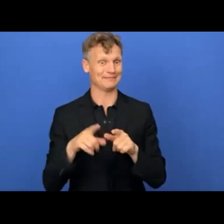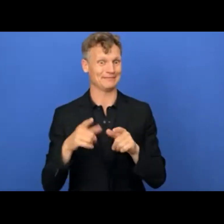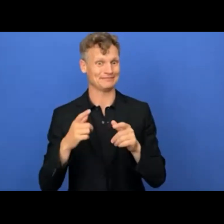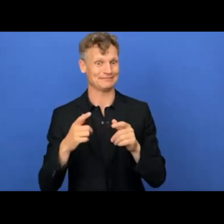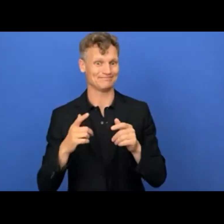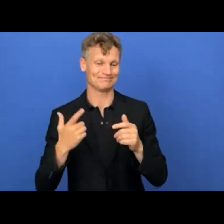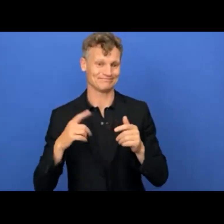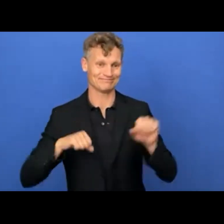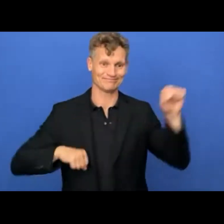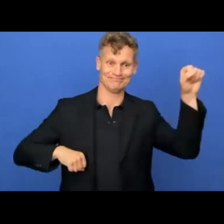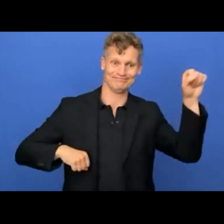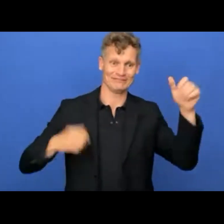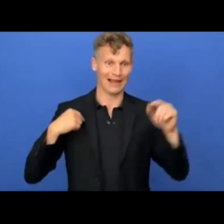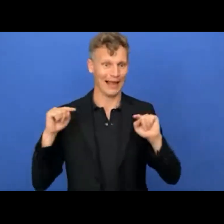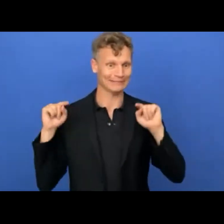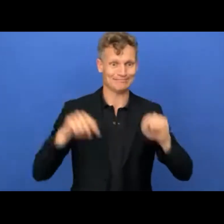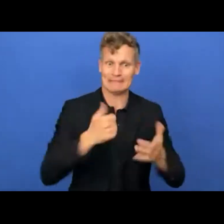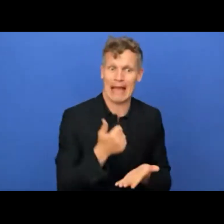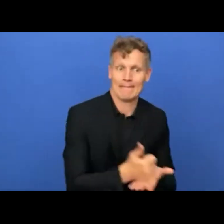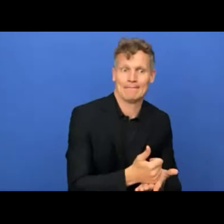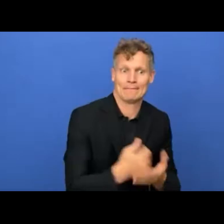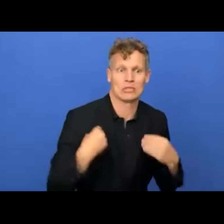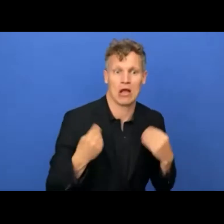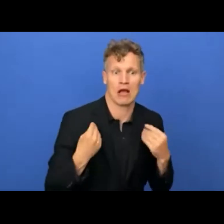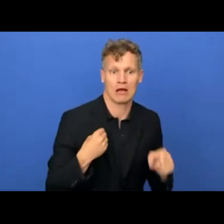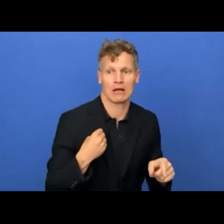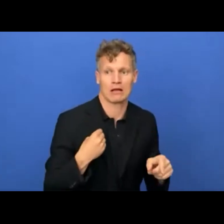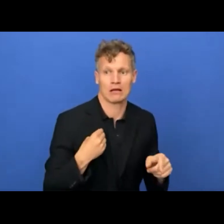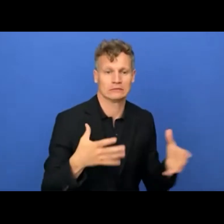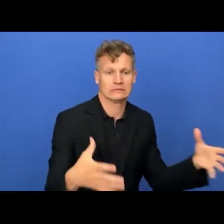ces services d'éducation aux jeunes enfants.